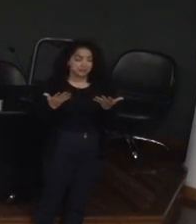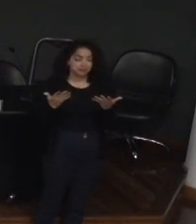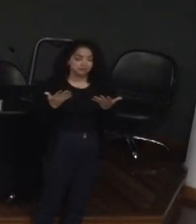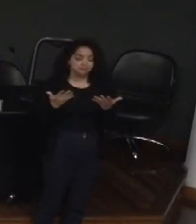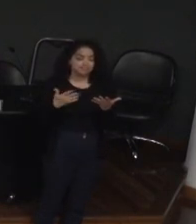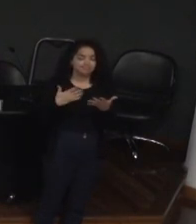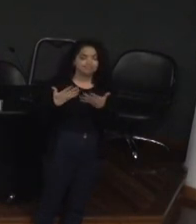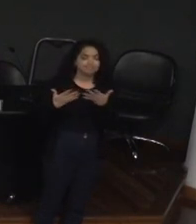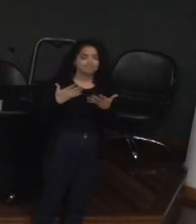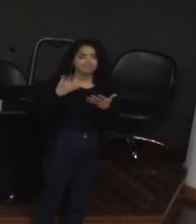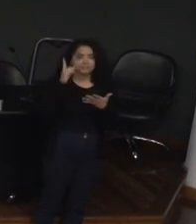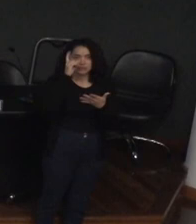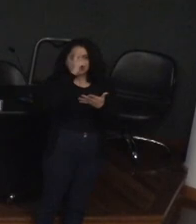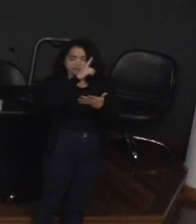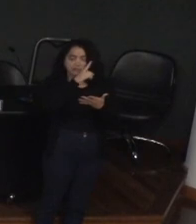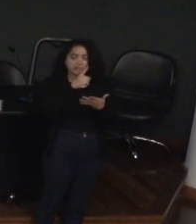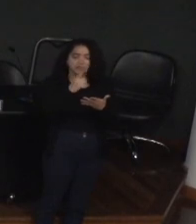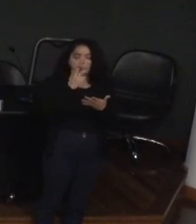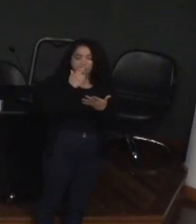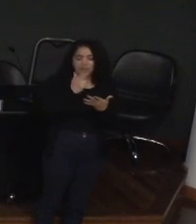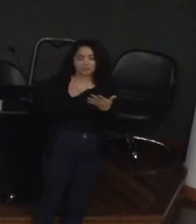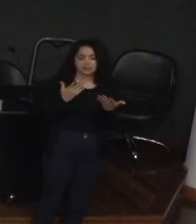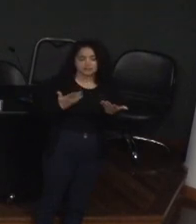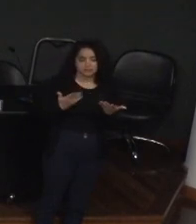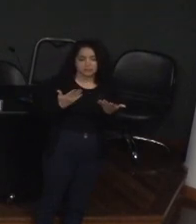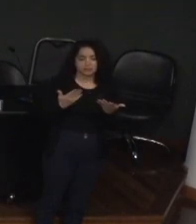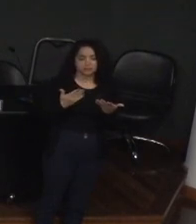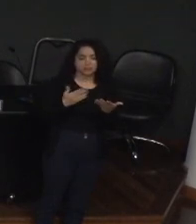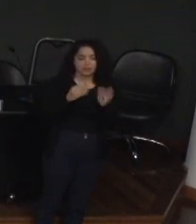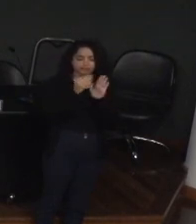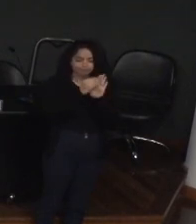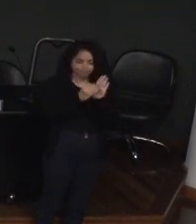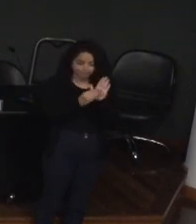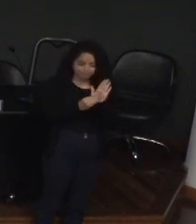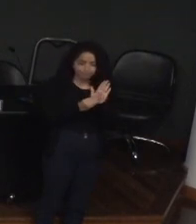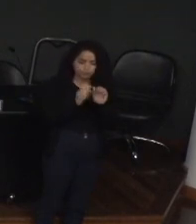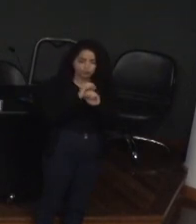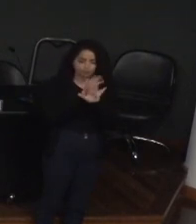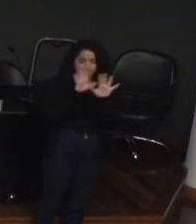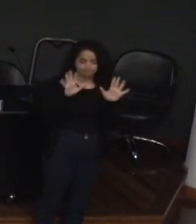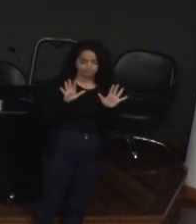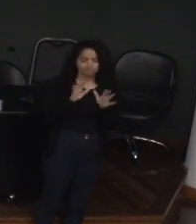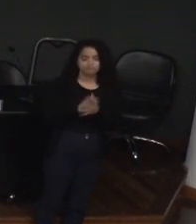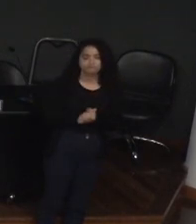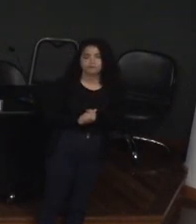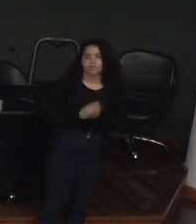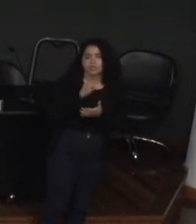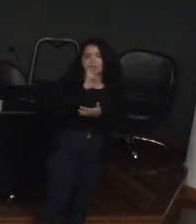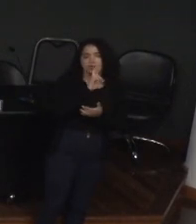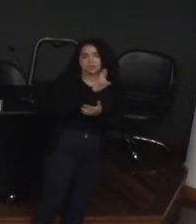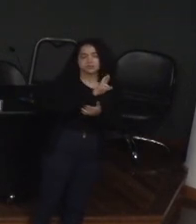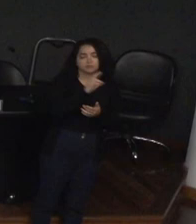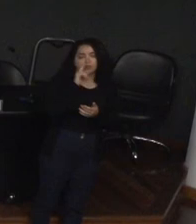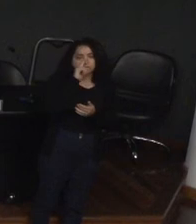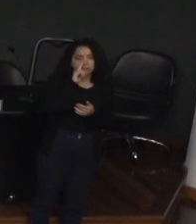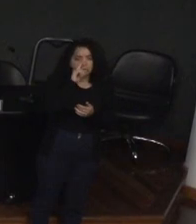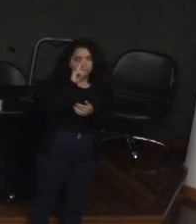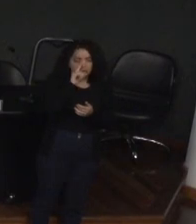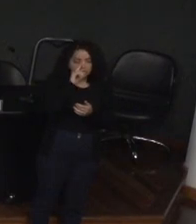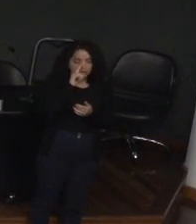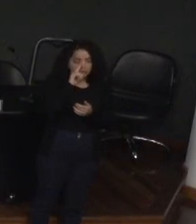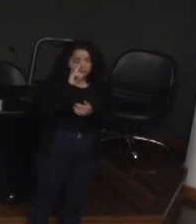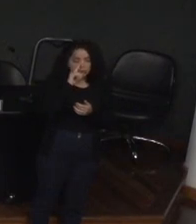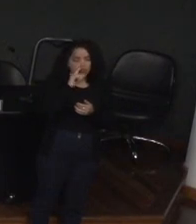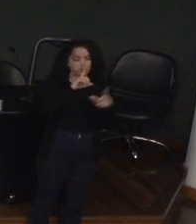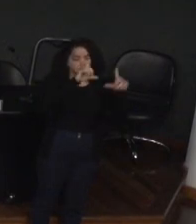tão complexas quanto a gente parecia e fica mais no quadradinho. Mas, enfim... A resposta ao risco seria mitigar,